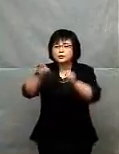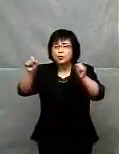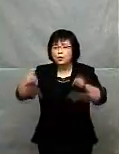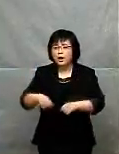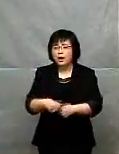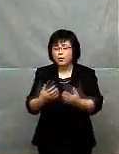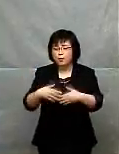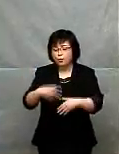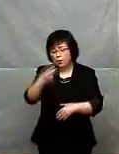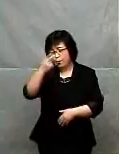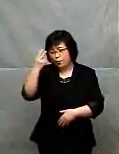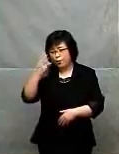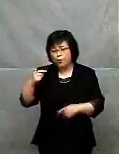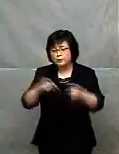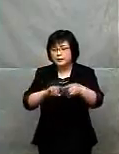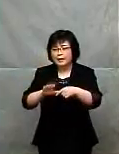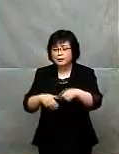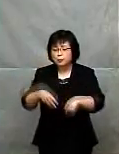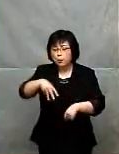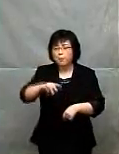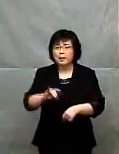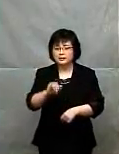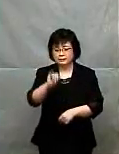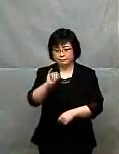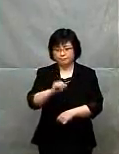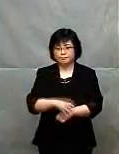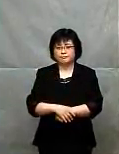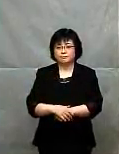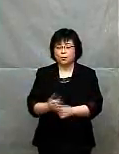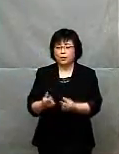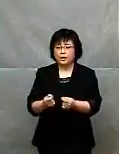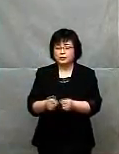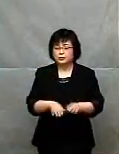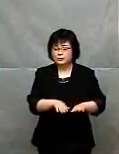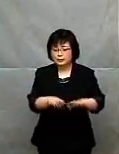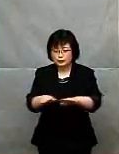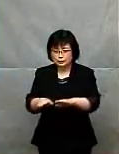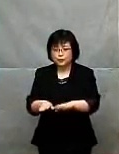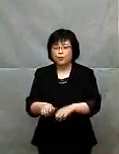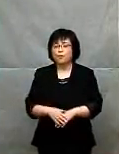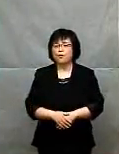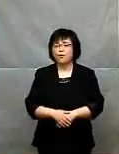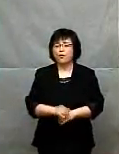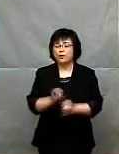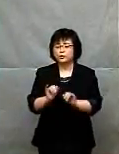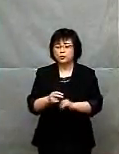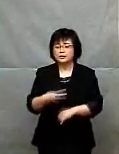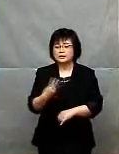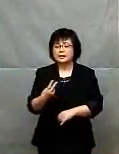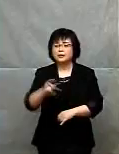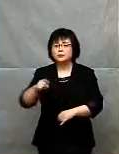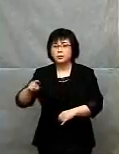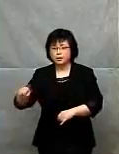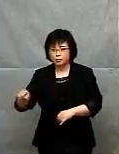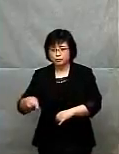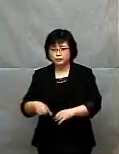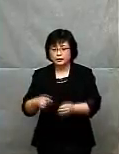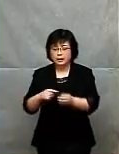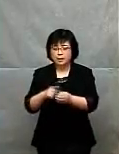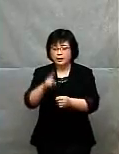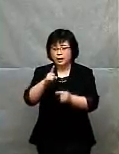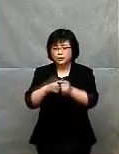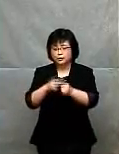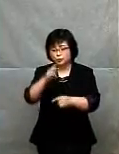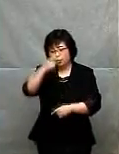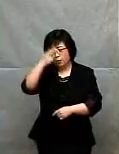高校の斉藤真希選手、同じく陸上競技女子200メートルで山形中